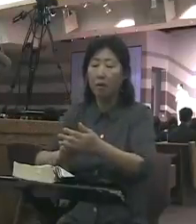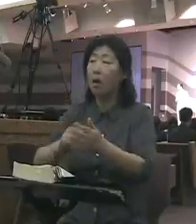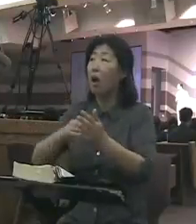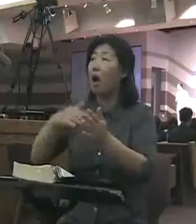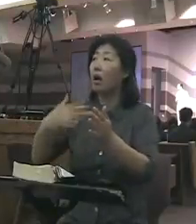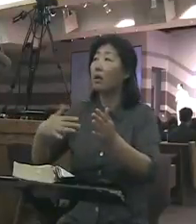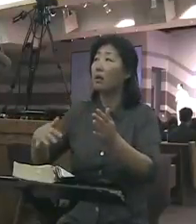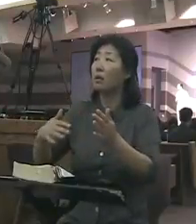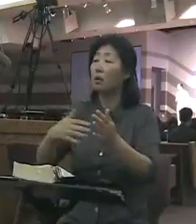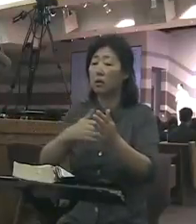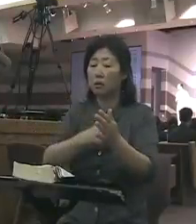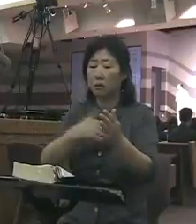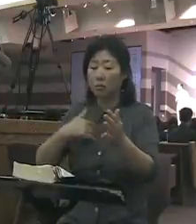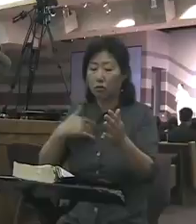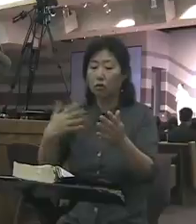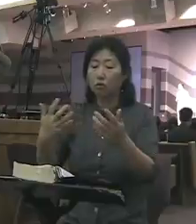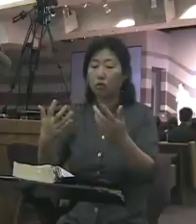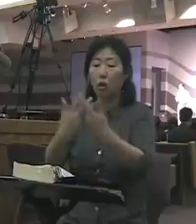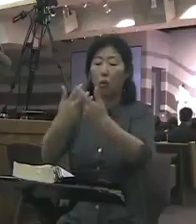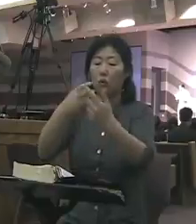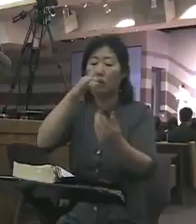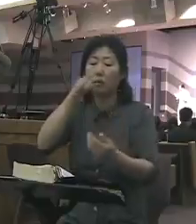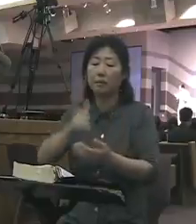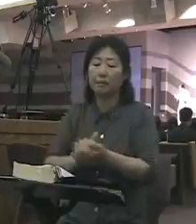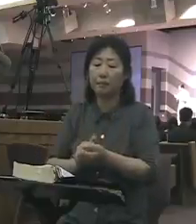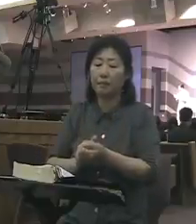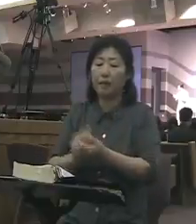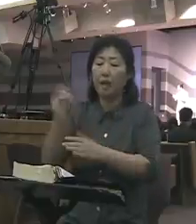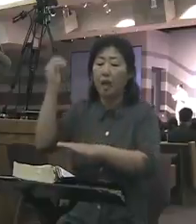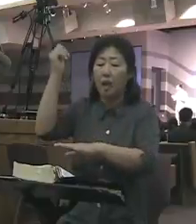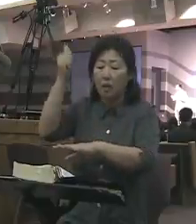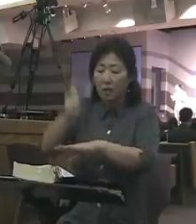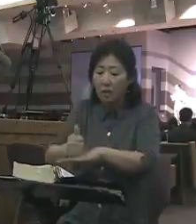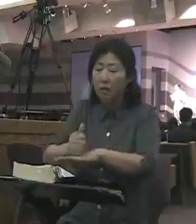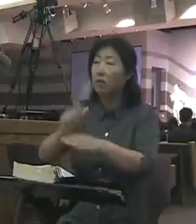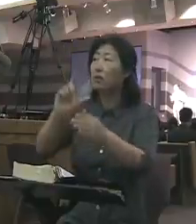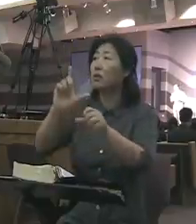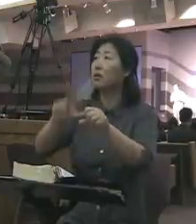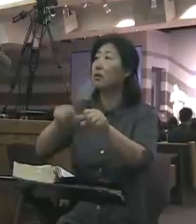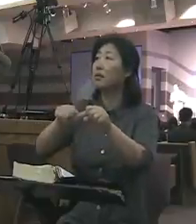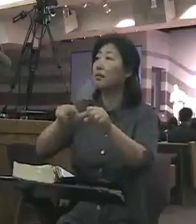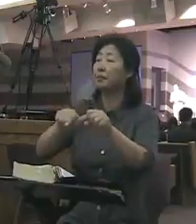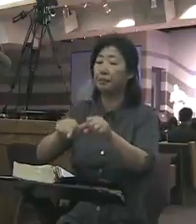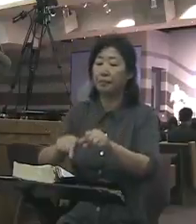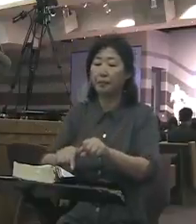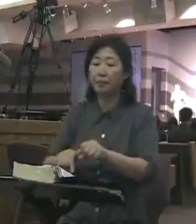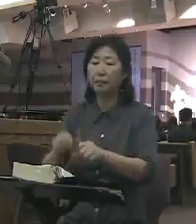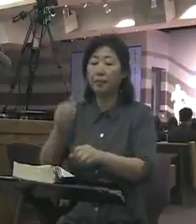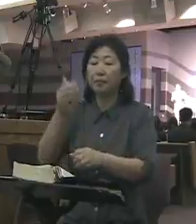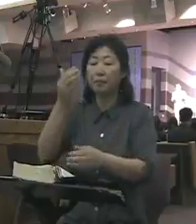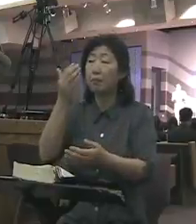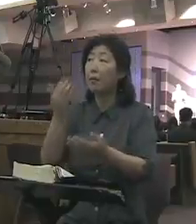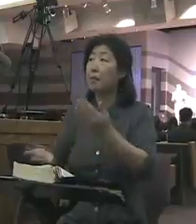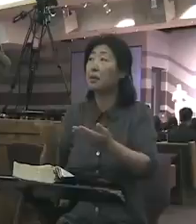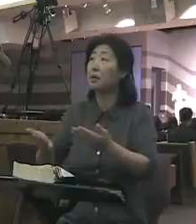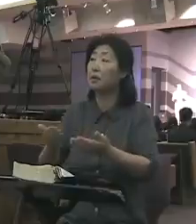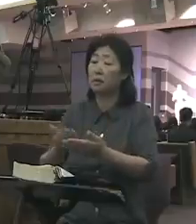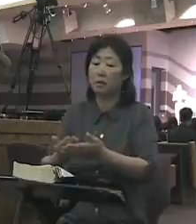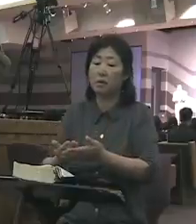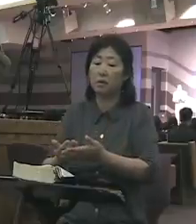것입니다. 그래서 그가 결정적인 순간 판단을 하였을 때 그의 판단력이 흐려졌다는